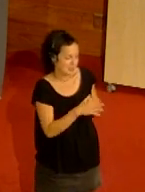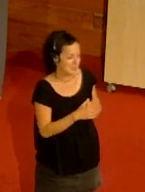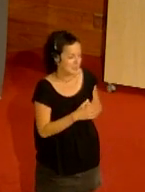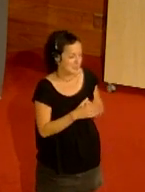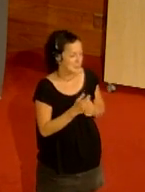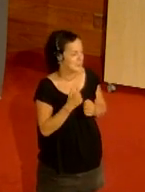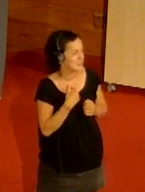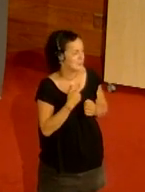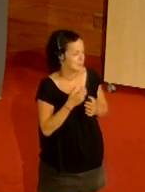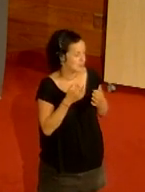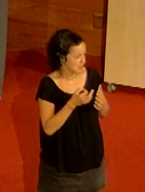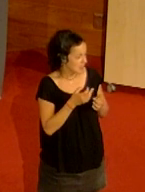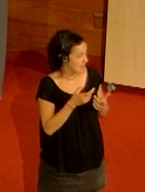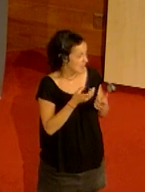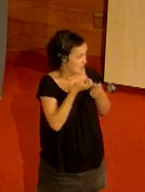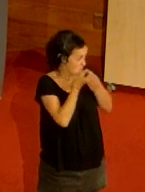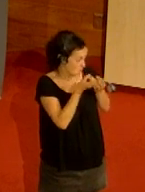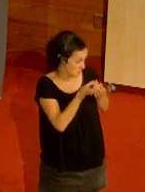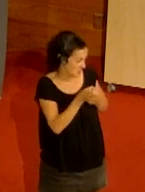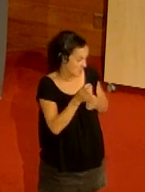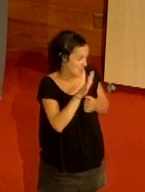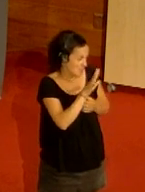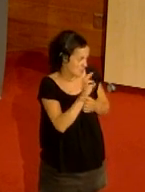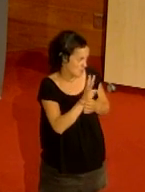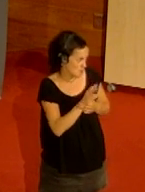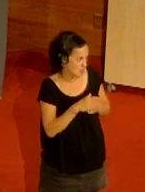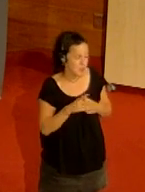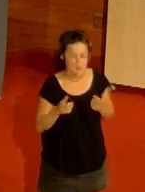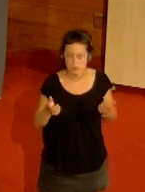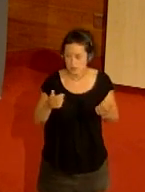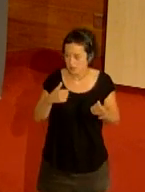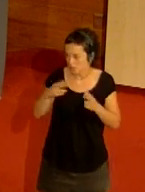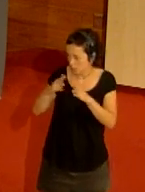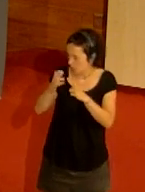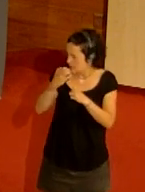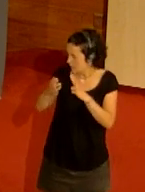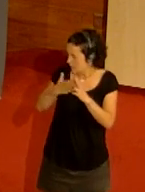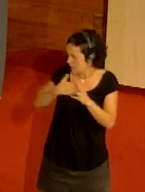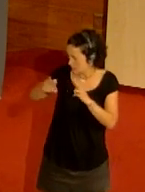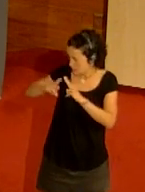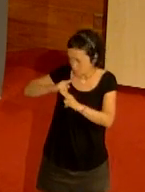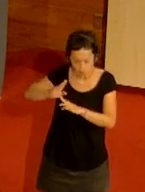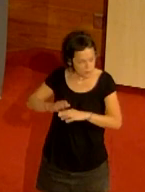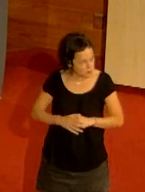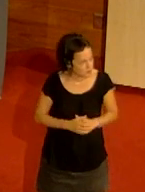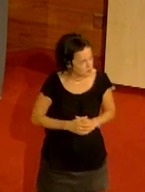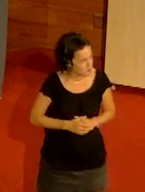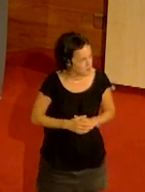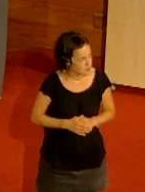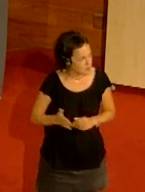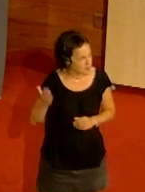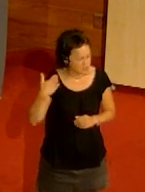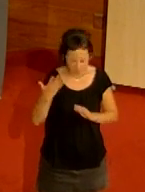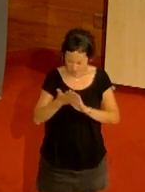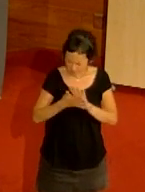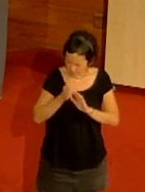podcast de 5W. Sí, recomendable. Bueno, mi pregunta era si me la quieres contestar, si no, no. Cuando has comentado, que no sé qué palabras has